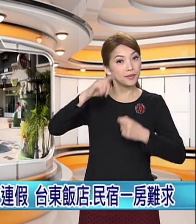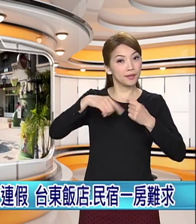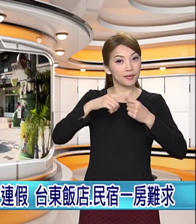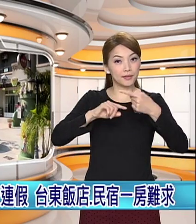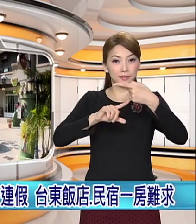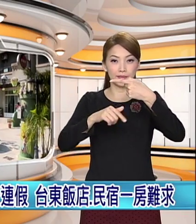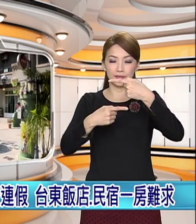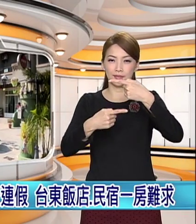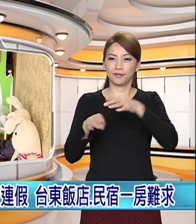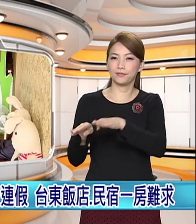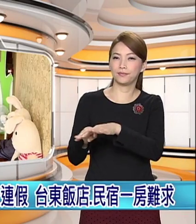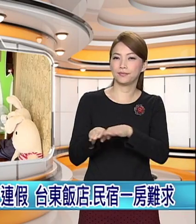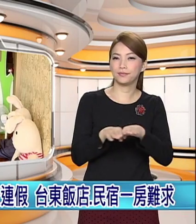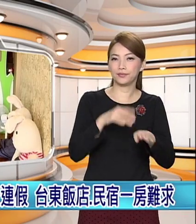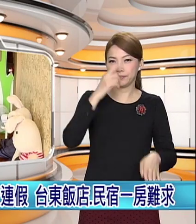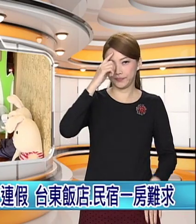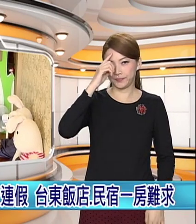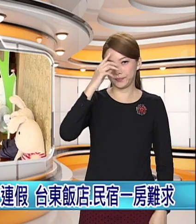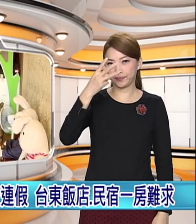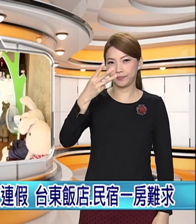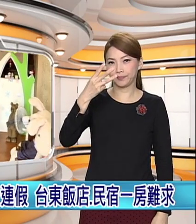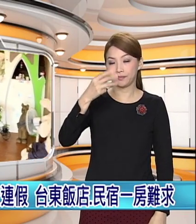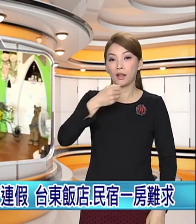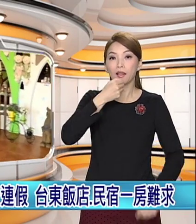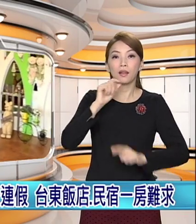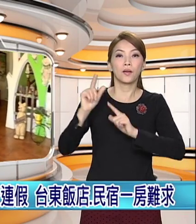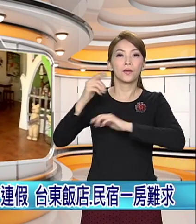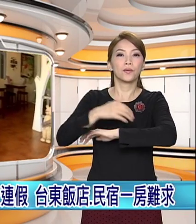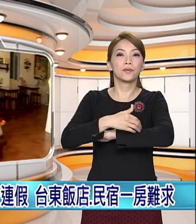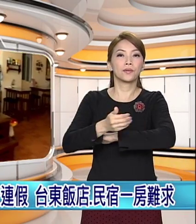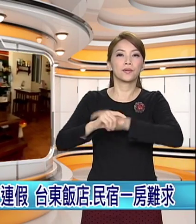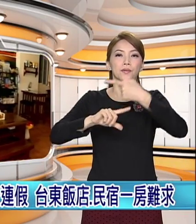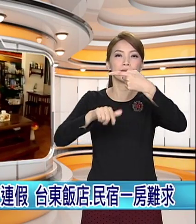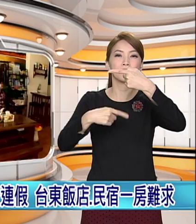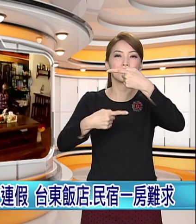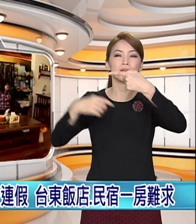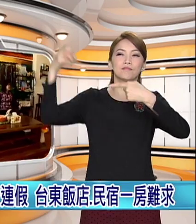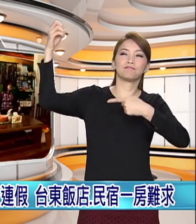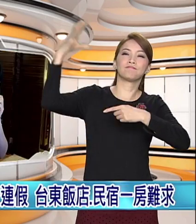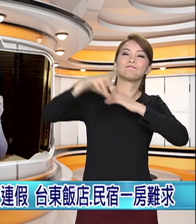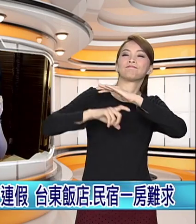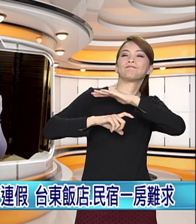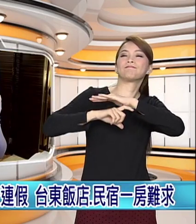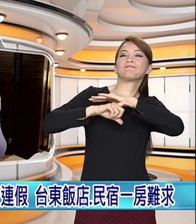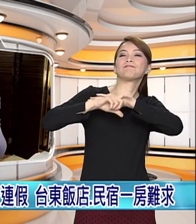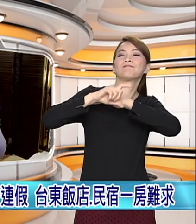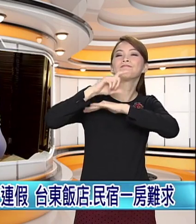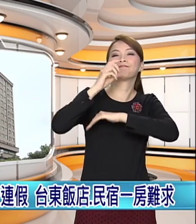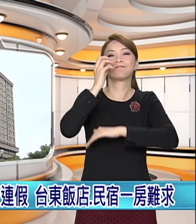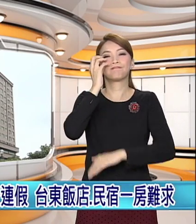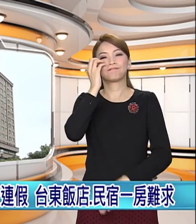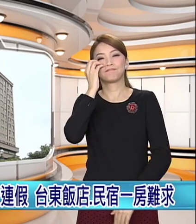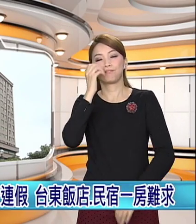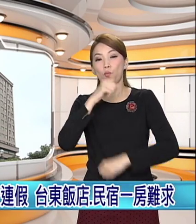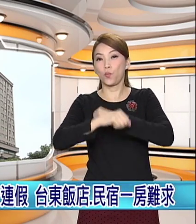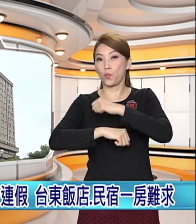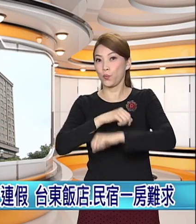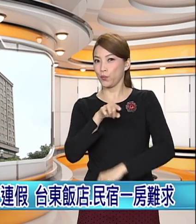明年元旦三天连假，台东县因为有元旦迎曙光的活动，饭店和民宿订